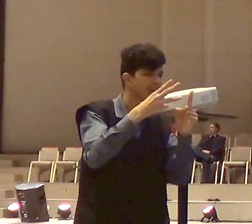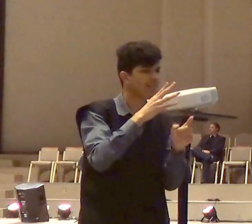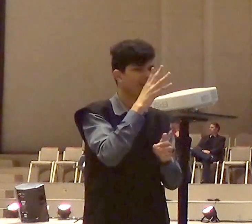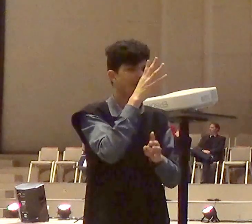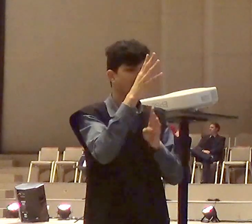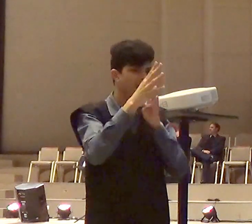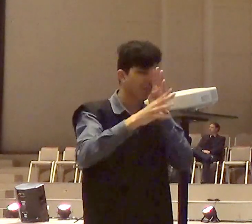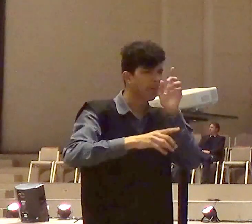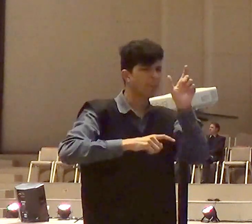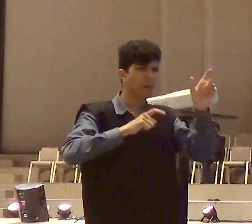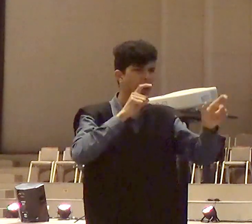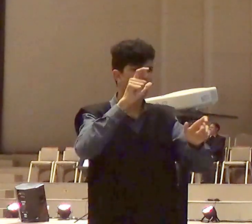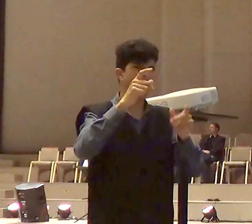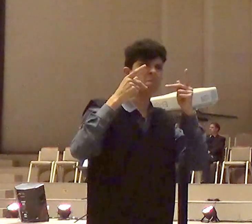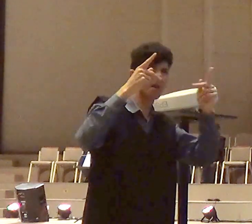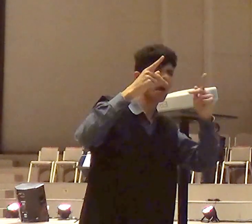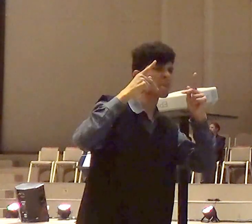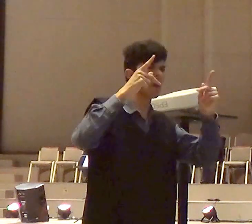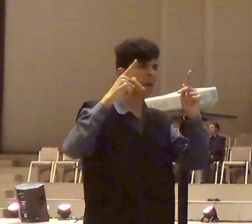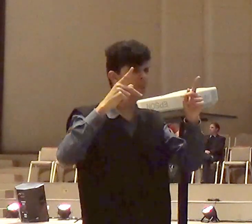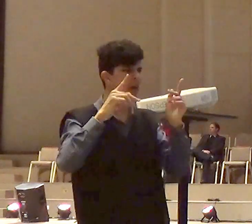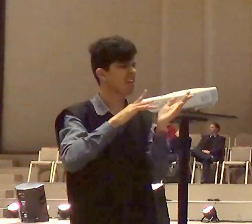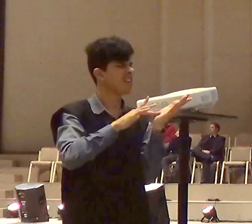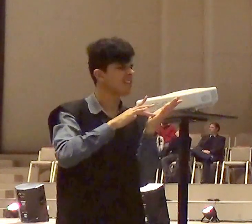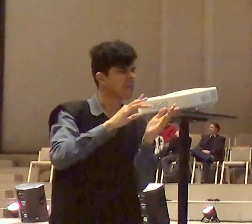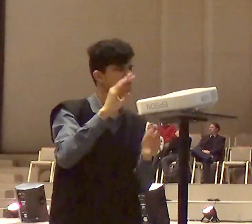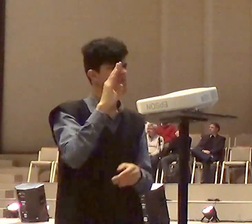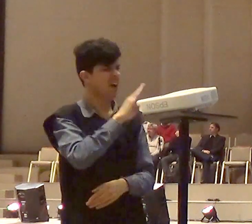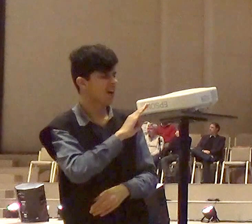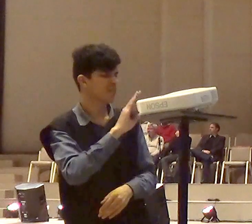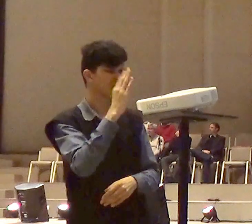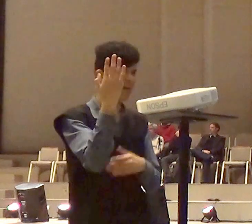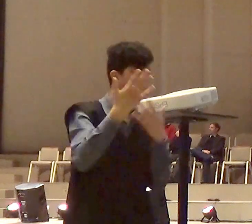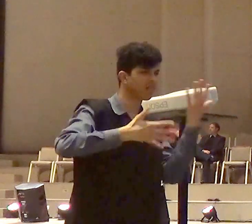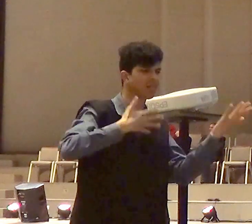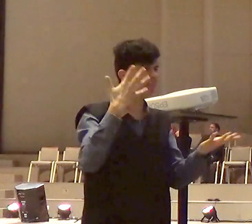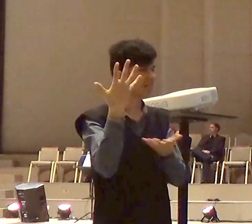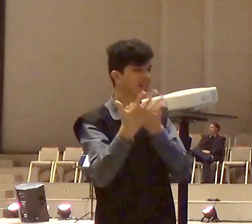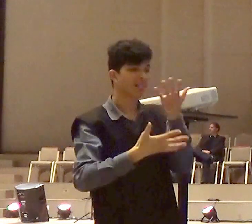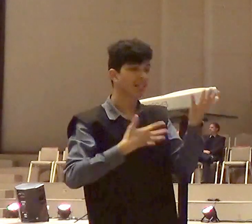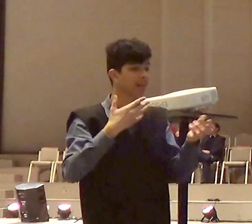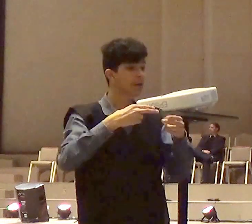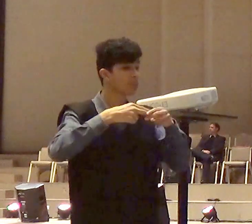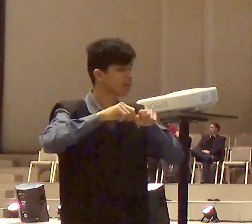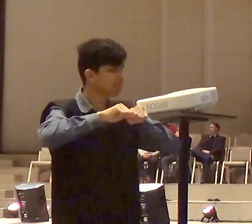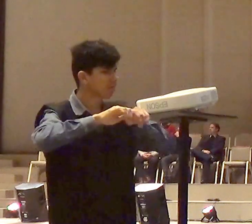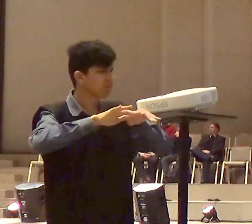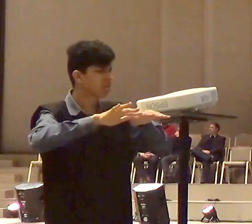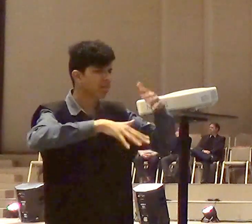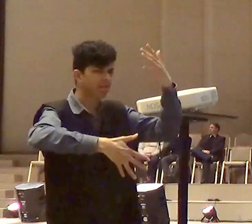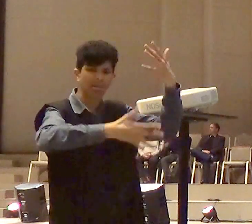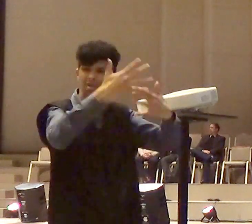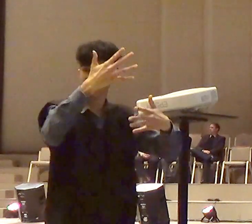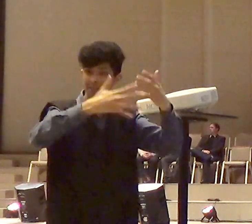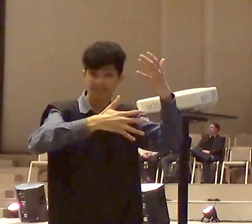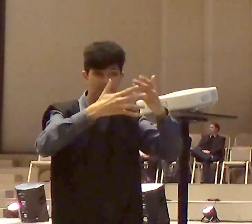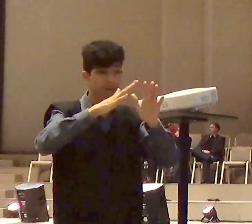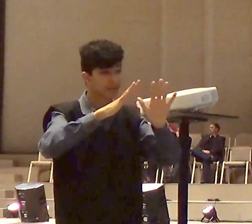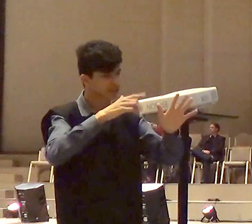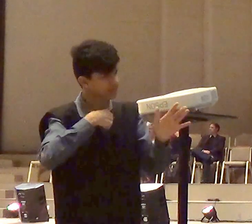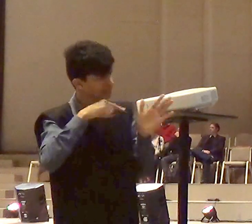e começam a semear a confusão no meio das igrejas mas se você conhece a história de vida daqueles